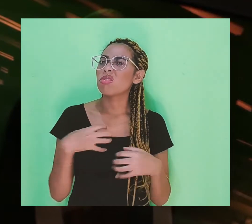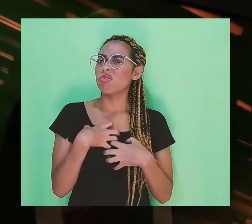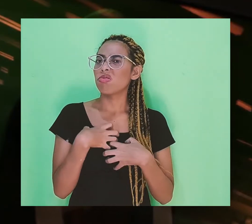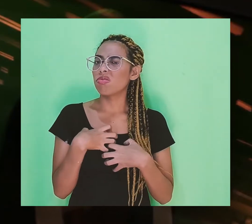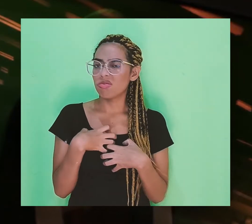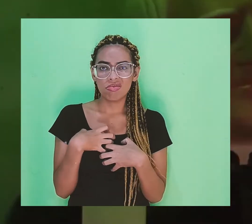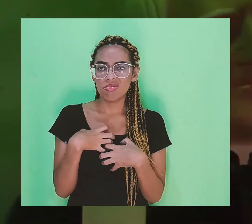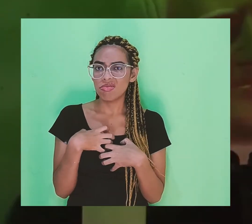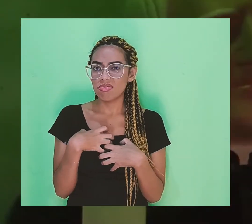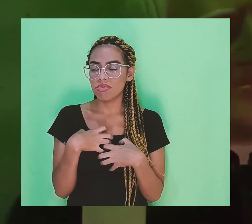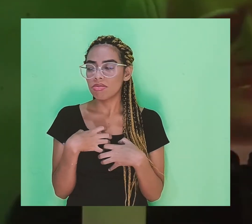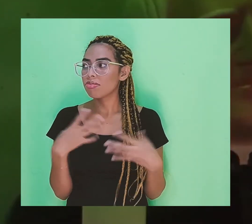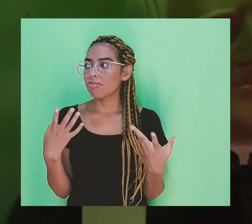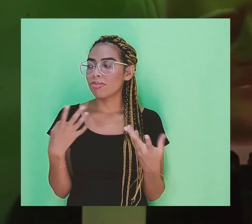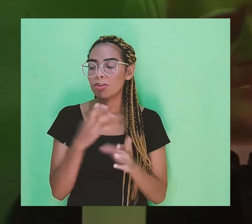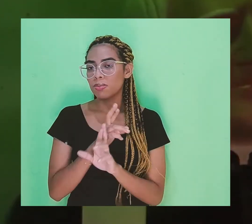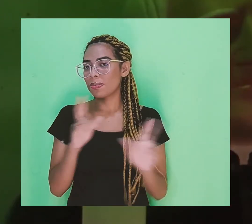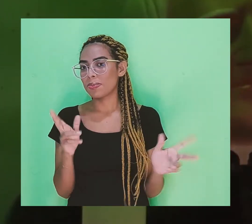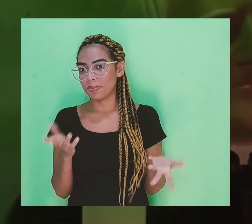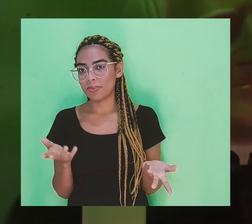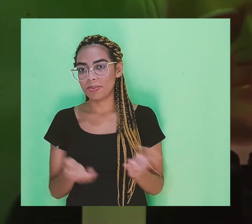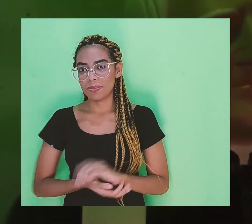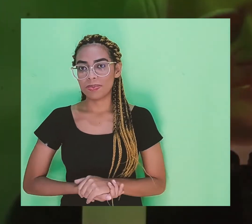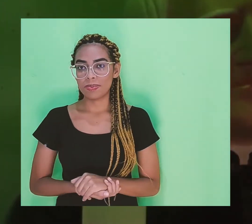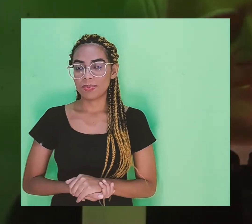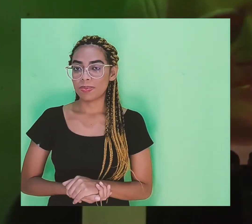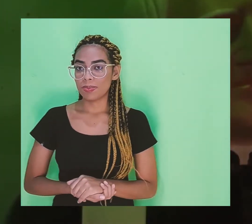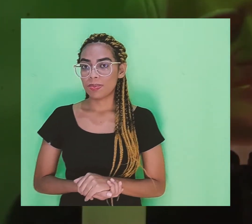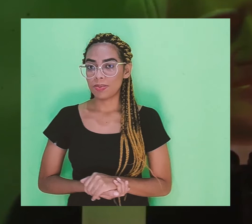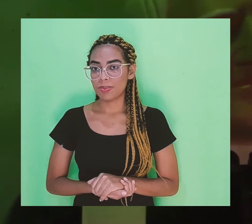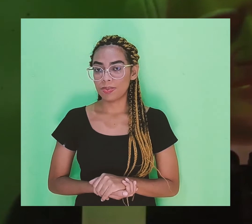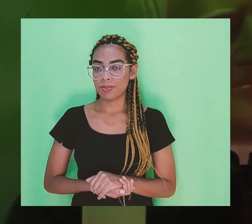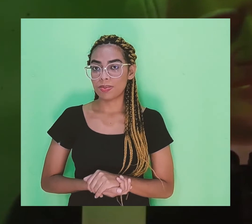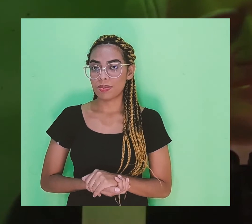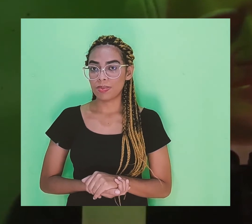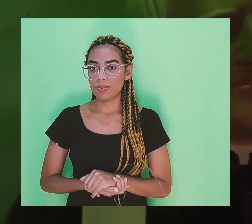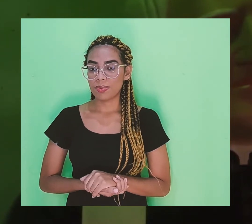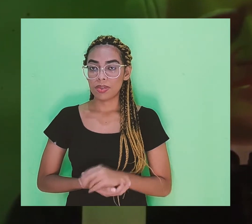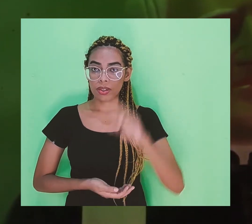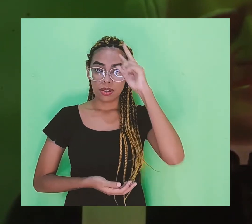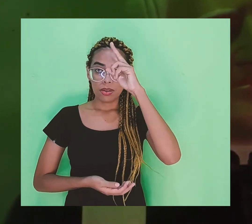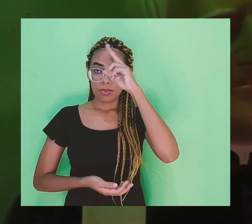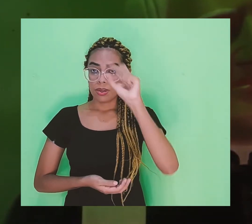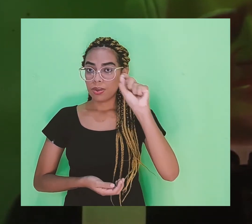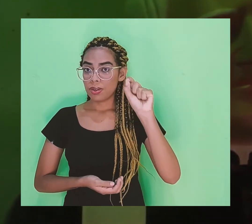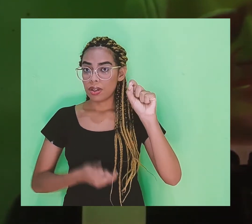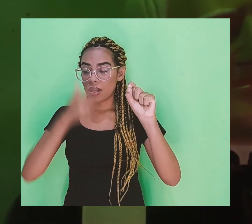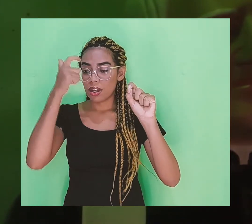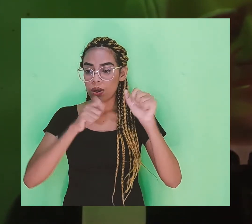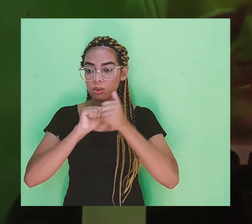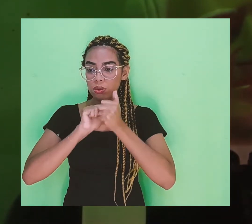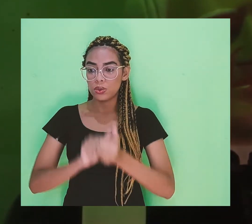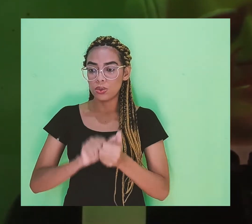lugar e já não é daquela mesma maneira. Eu lembrei agora, falar de memória, eu lembrei agora de uma experiência que eu tive na